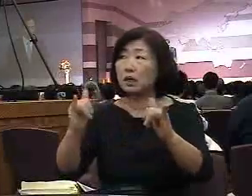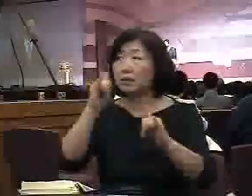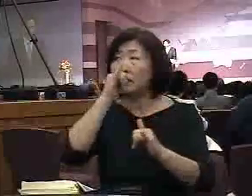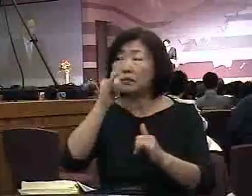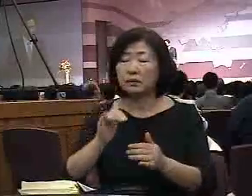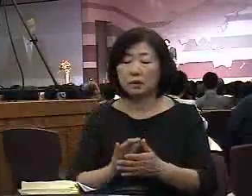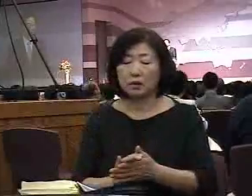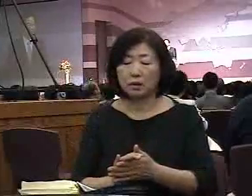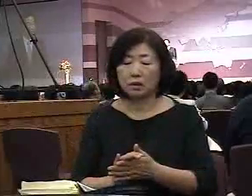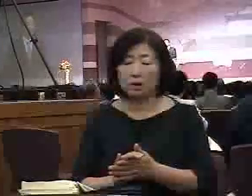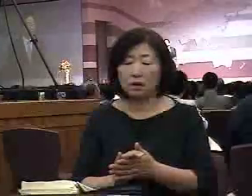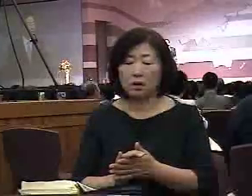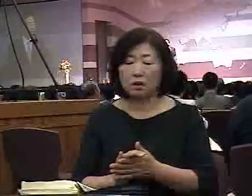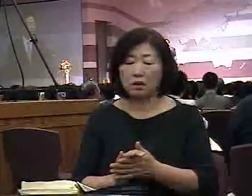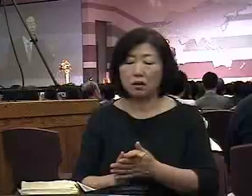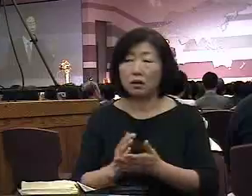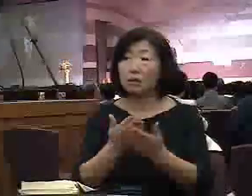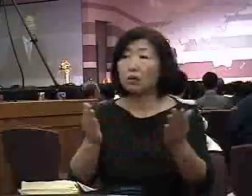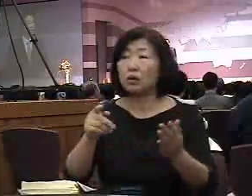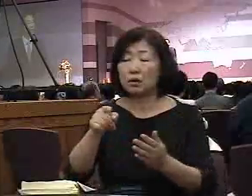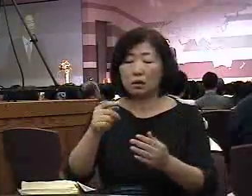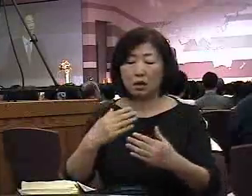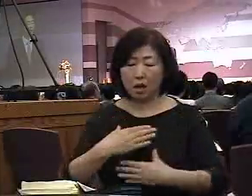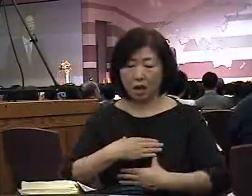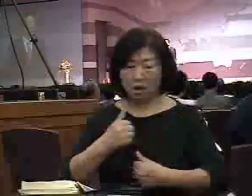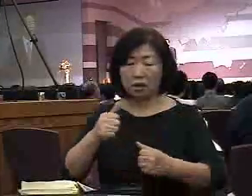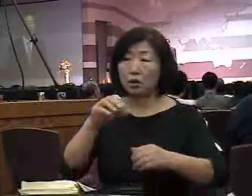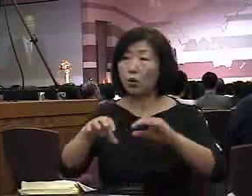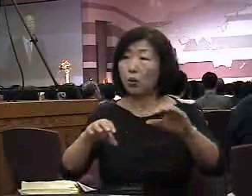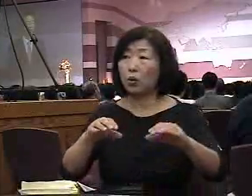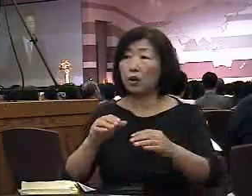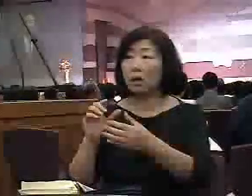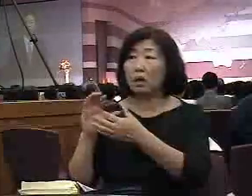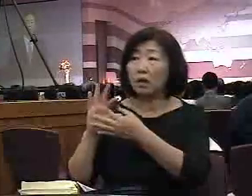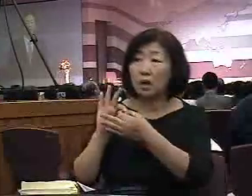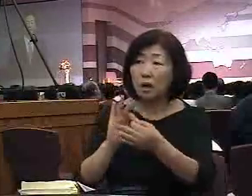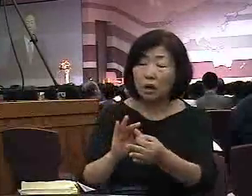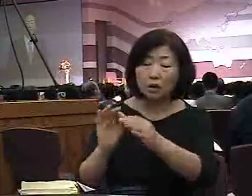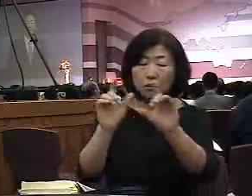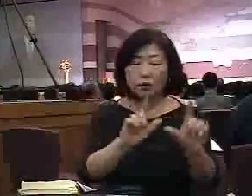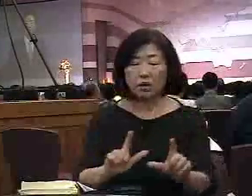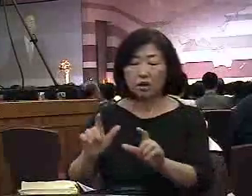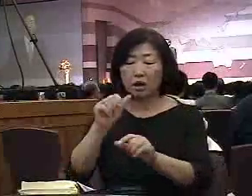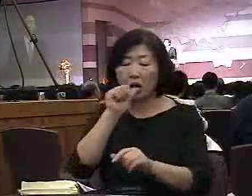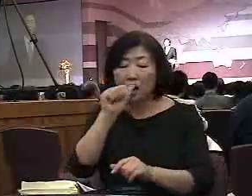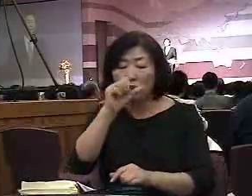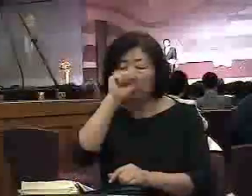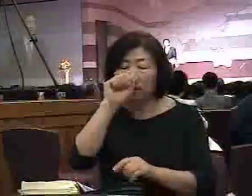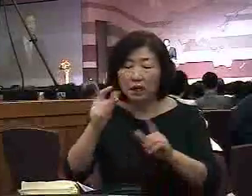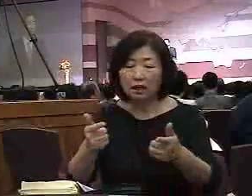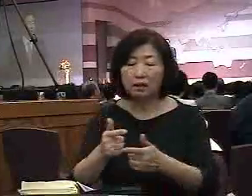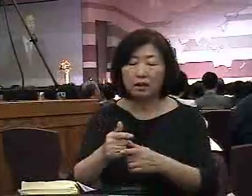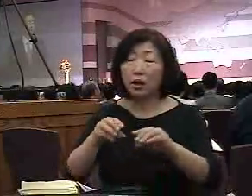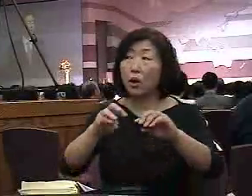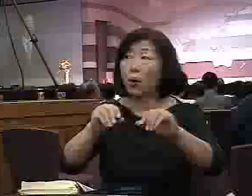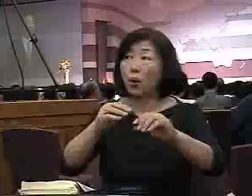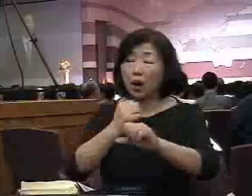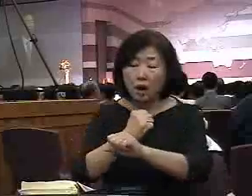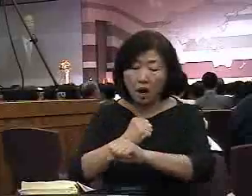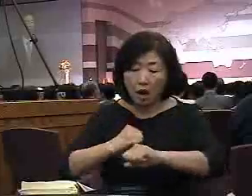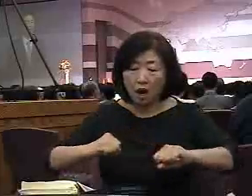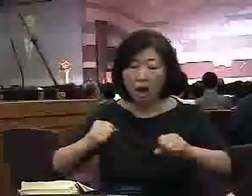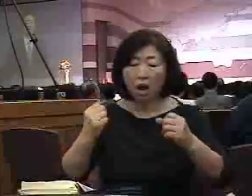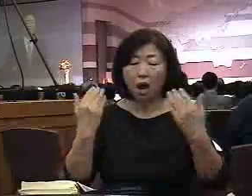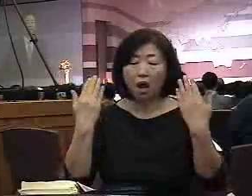있습니다. 너가 있는 그 안전지대에 너가 계속 사는 게 결코 좋지 않다. 너는 광야 학교에 입학해라.